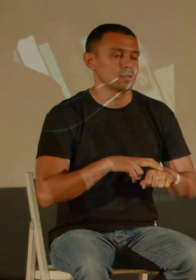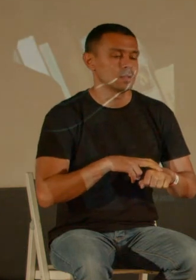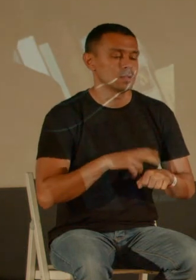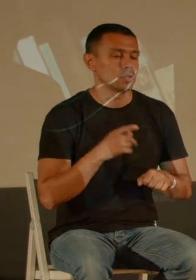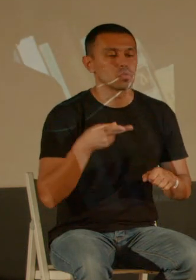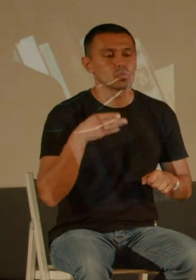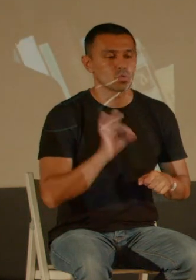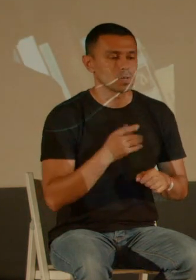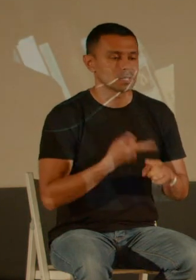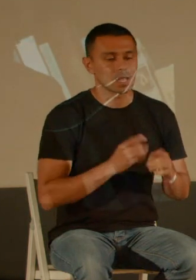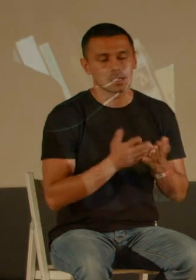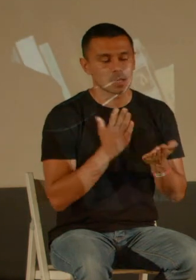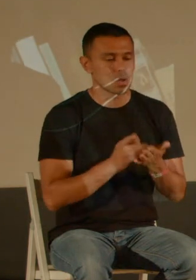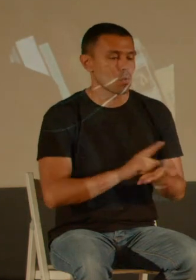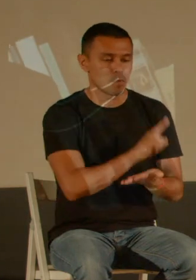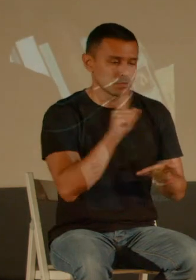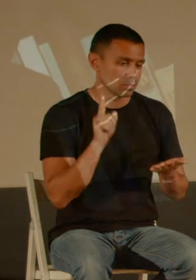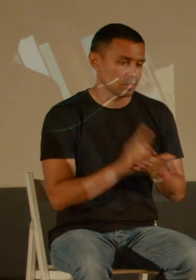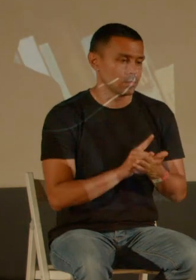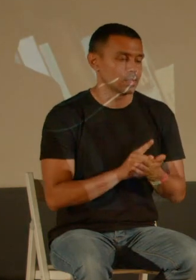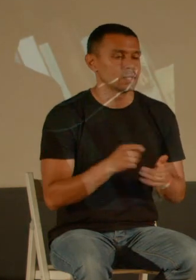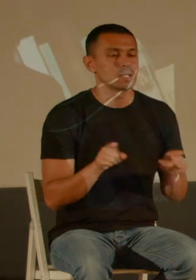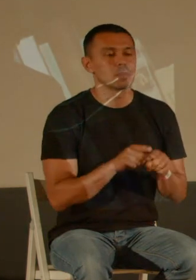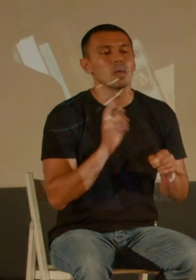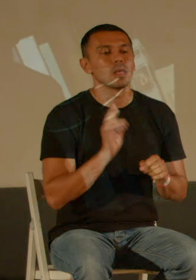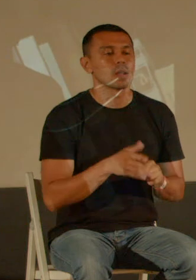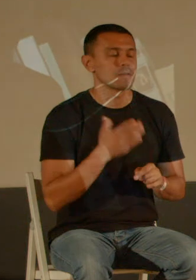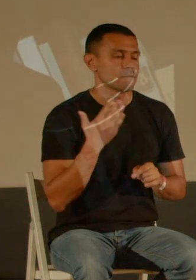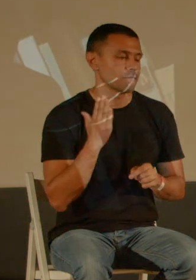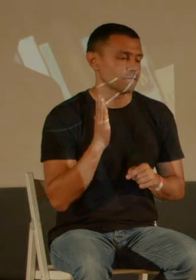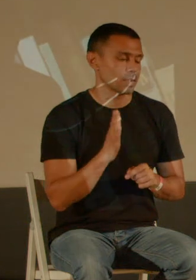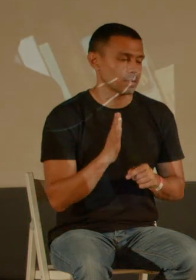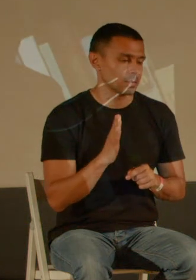системи, то ця книжка є обов'язковою. Так само, як і в